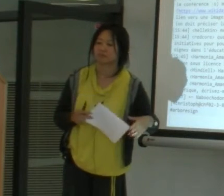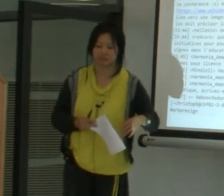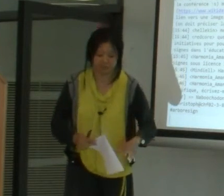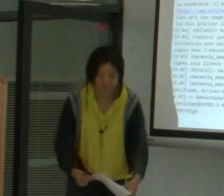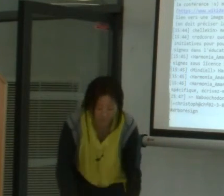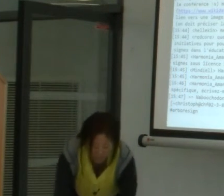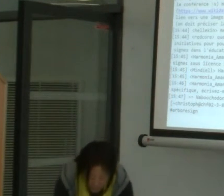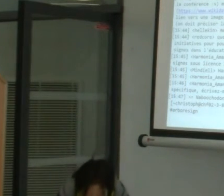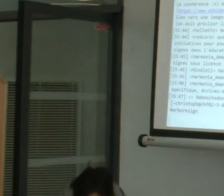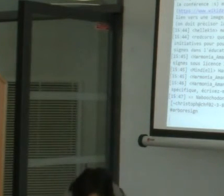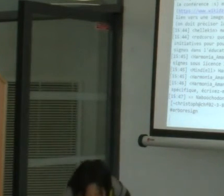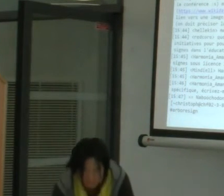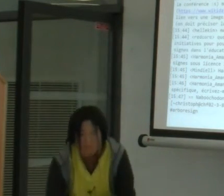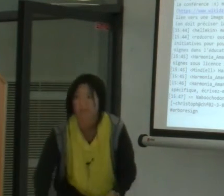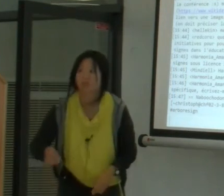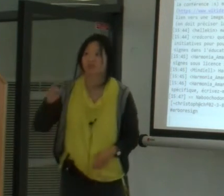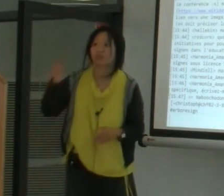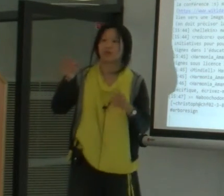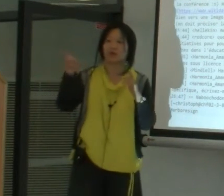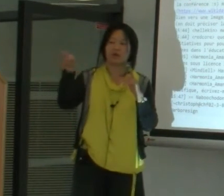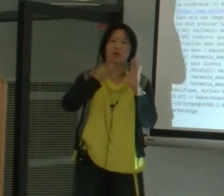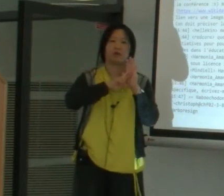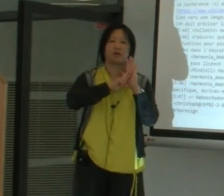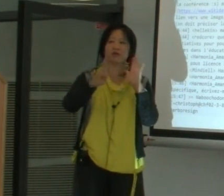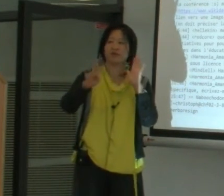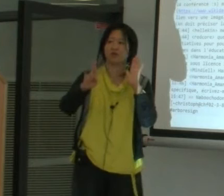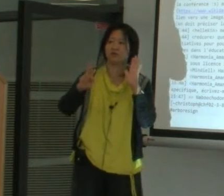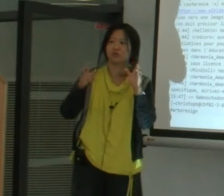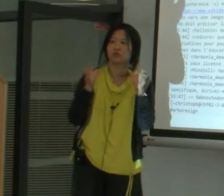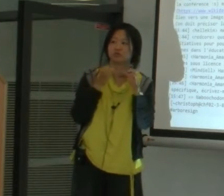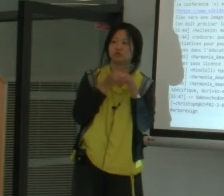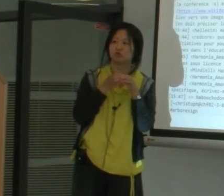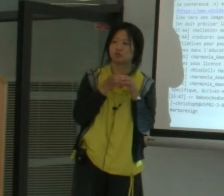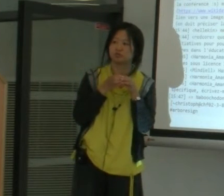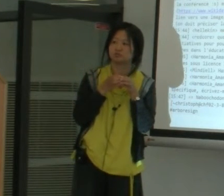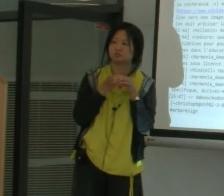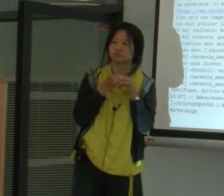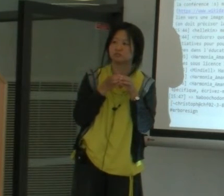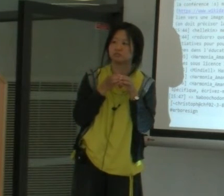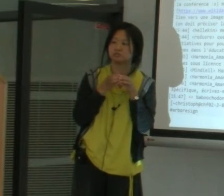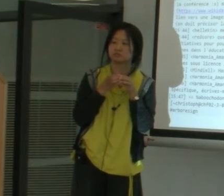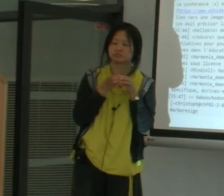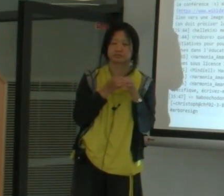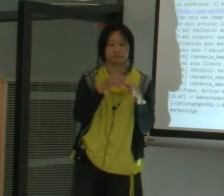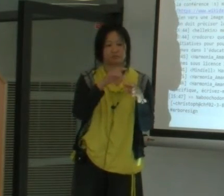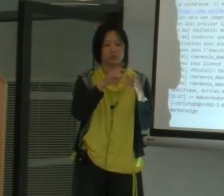Je suis référente du groupe Wikidata de Wikimedia France. Référente du groupe Wikidata.